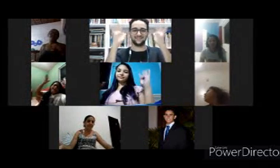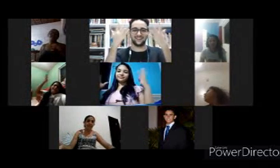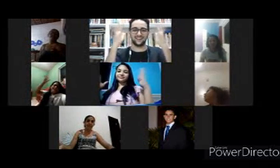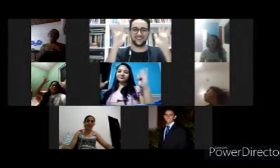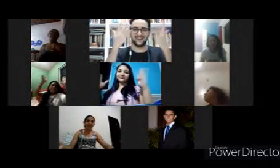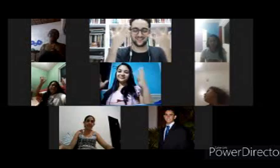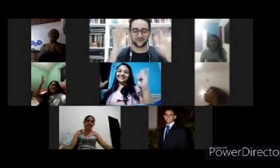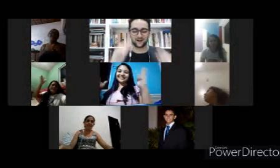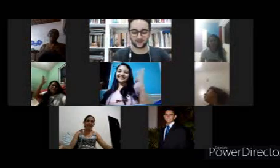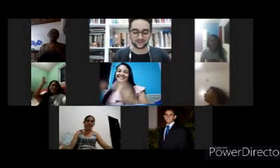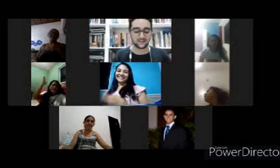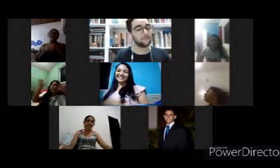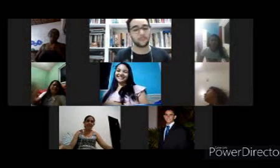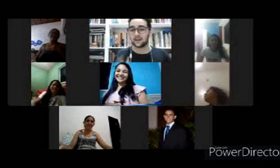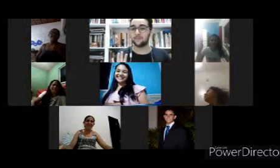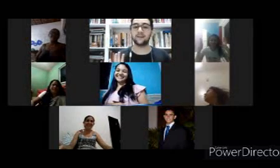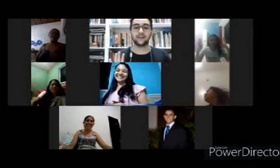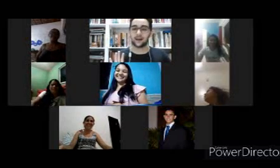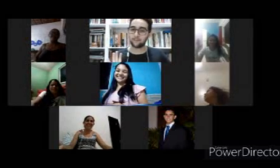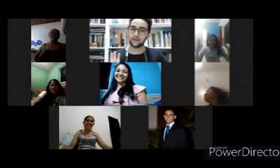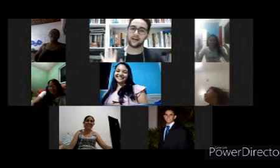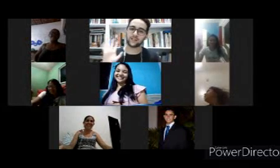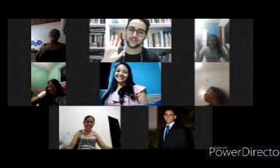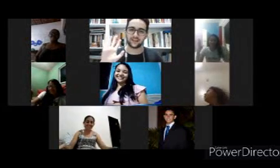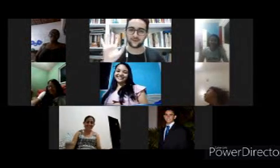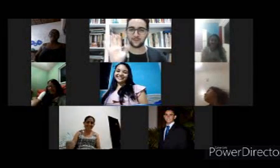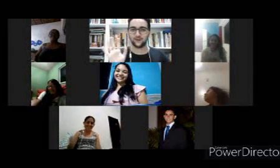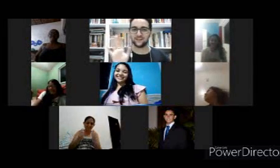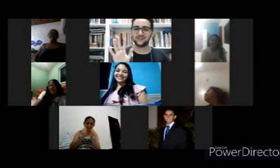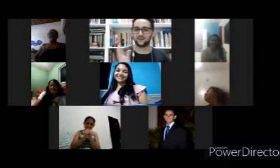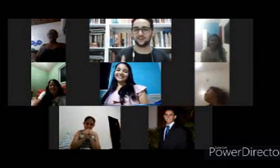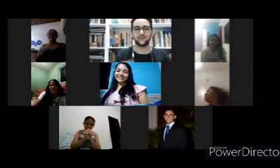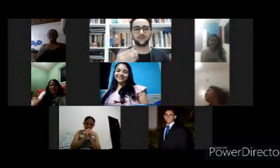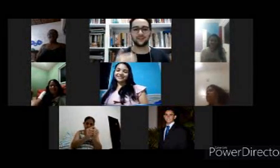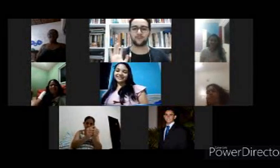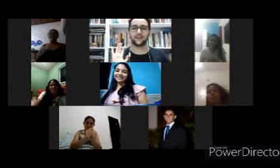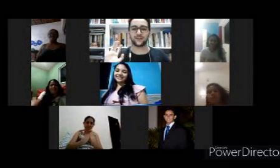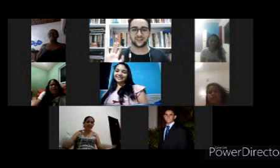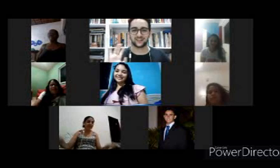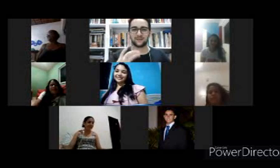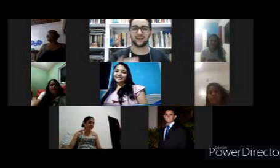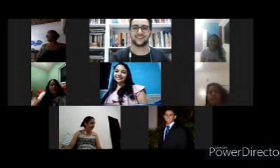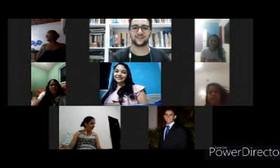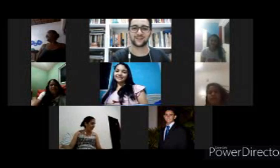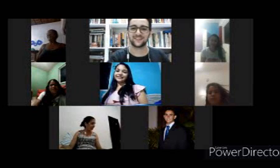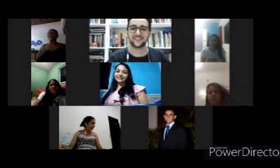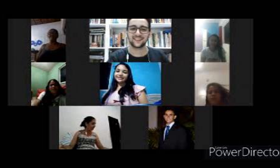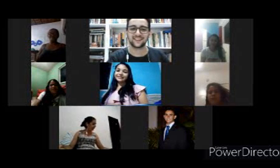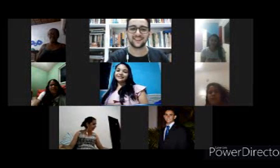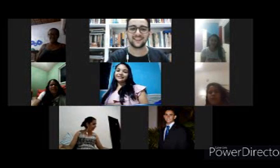Né? Parabéns, Treinar mais um palmas. pouquinho, mas estamos Mas juntos. a prática que leva à perfeição. Então, estamos praticando para isso.